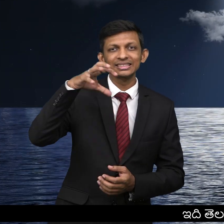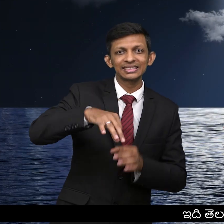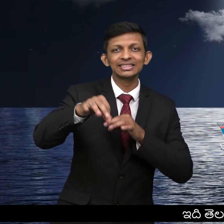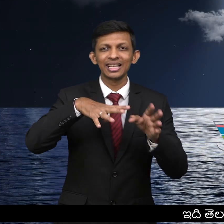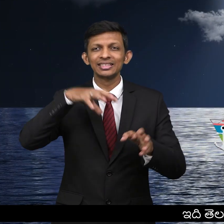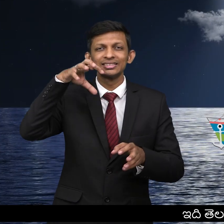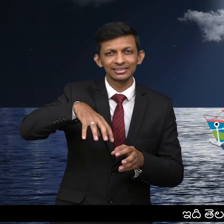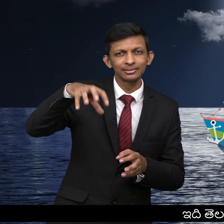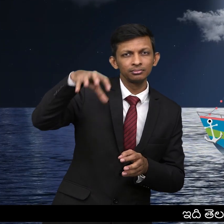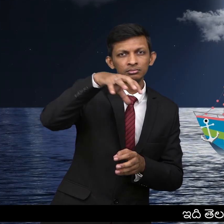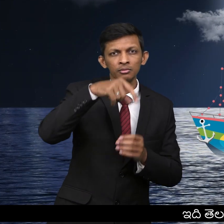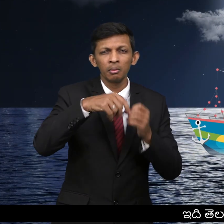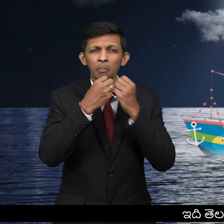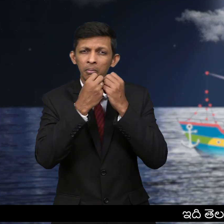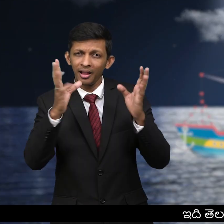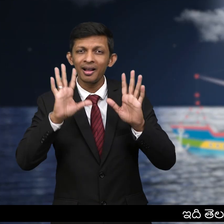ఇది తెలంగాణలోని